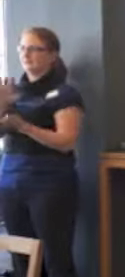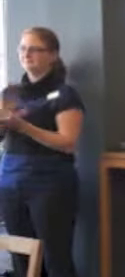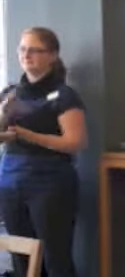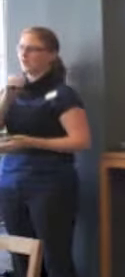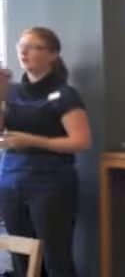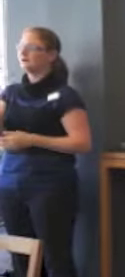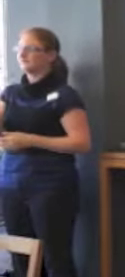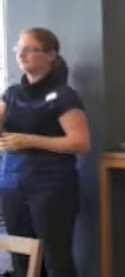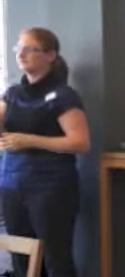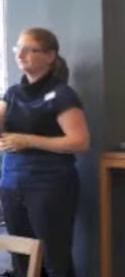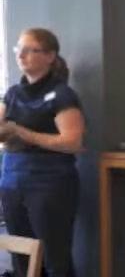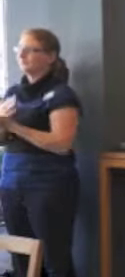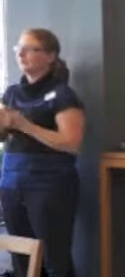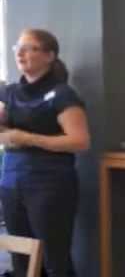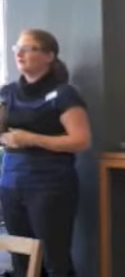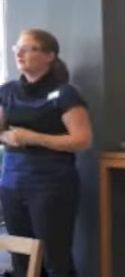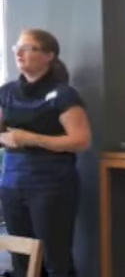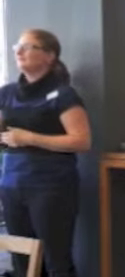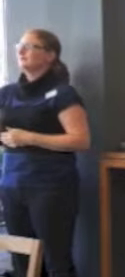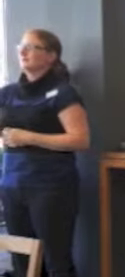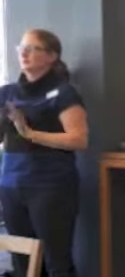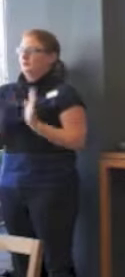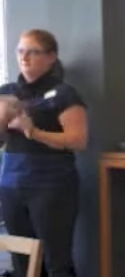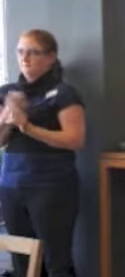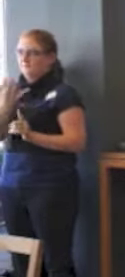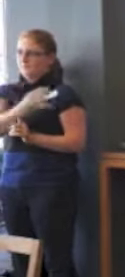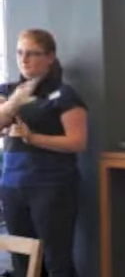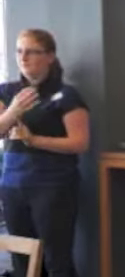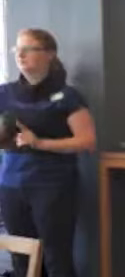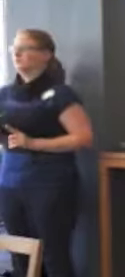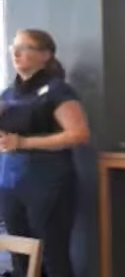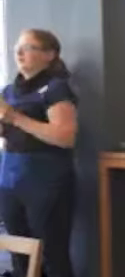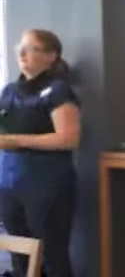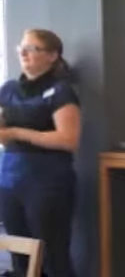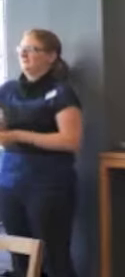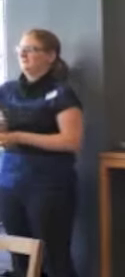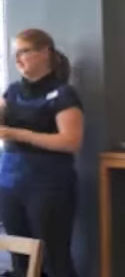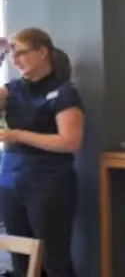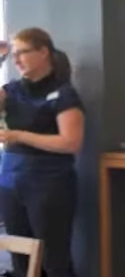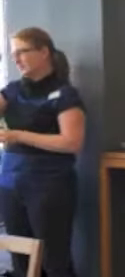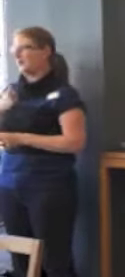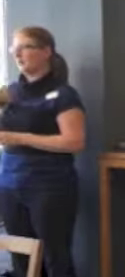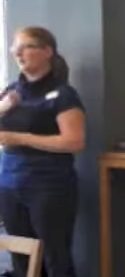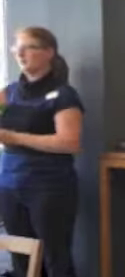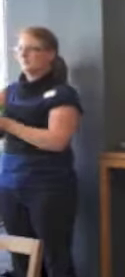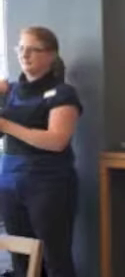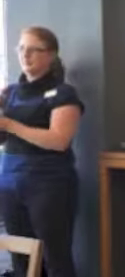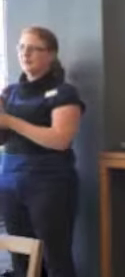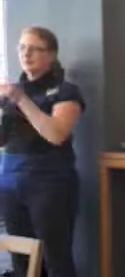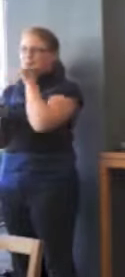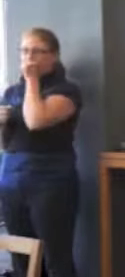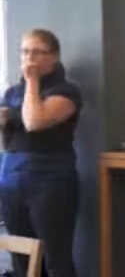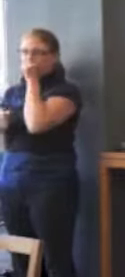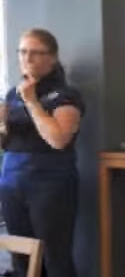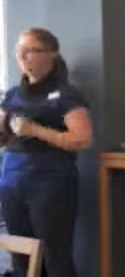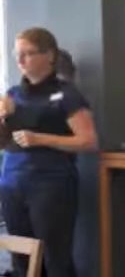idag. Och ungefär 150 000 av dem har extra svårt att få och behålla ett arbete. Och jag själv